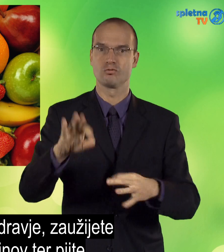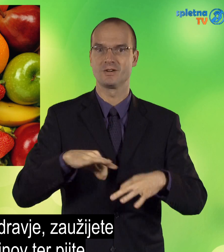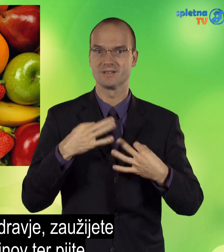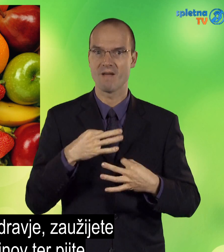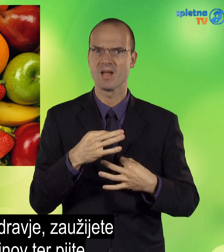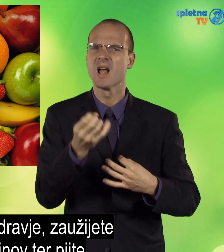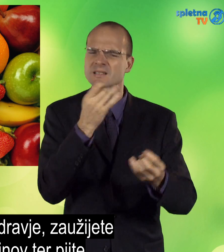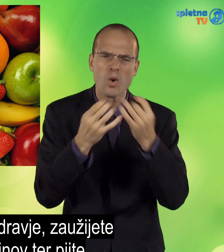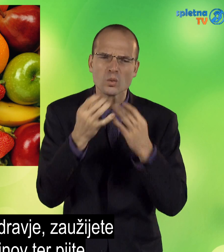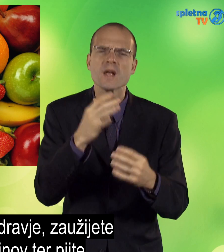veliko čaja z limono.